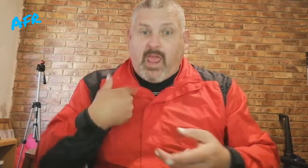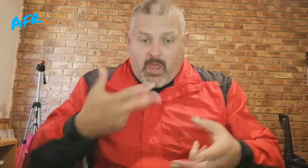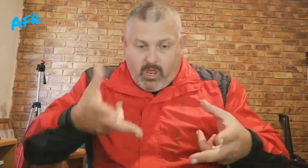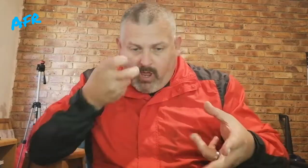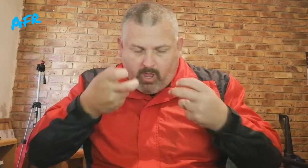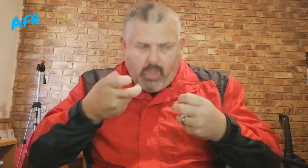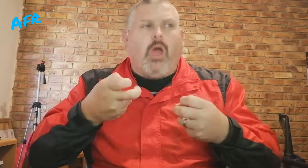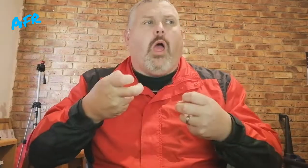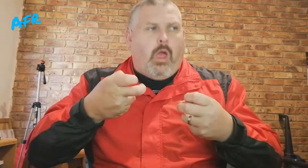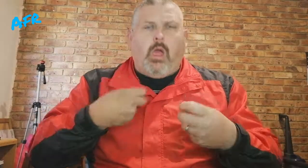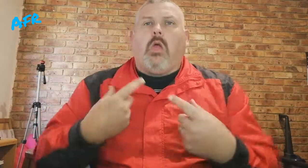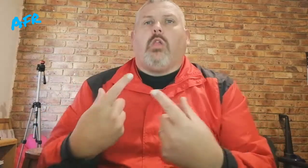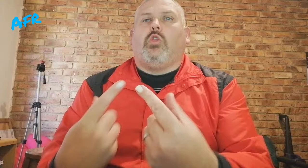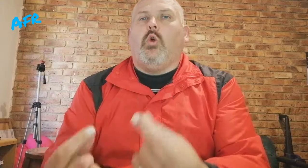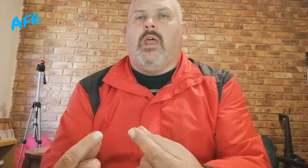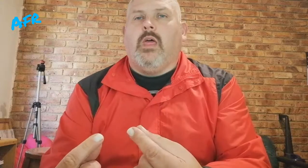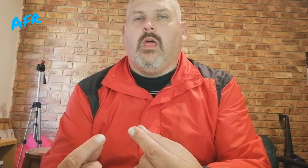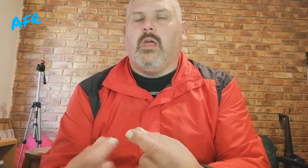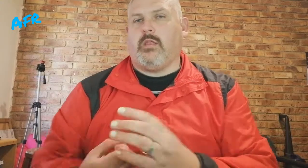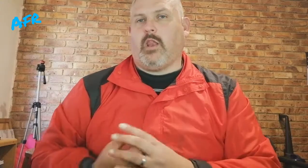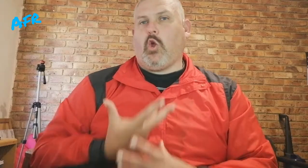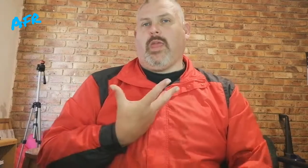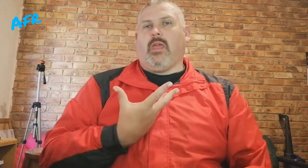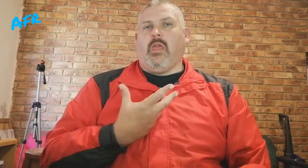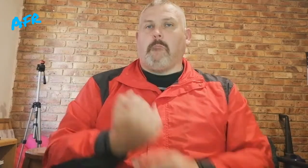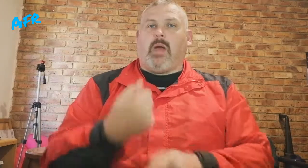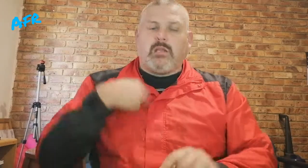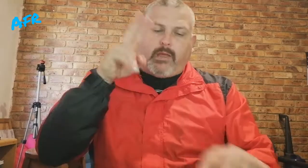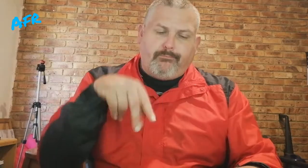wanneer ek doen, dan vir jy. Maar as ek